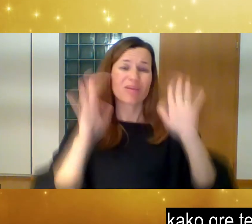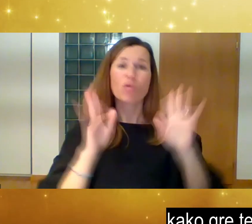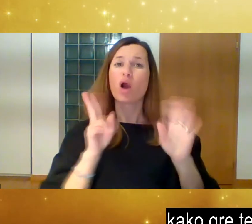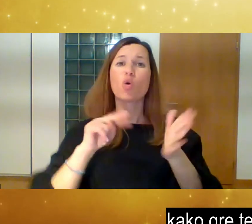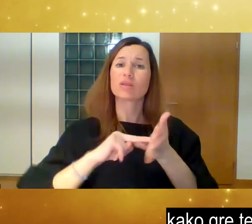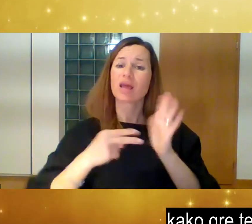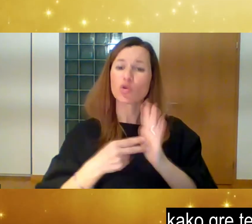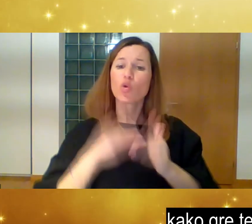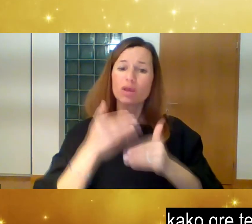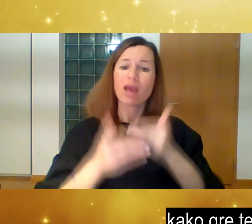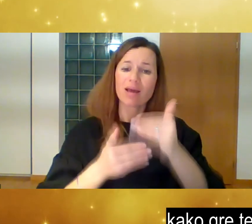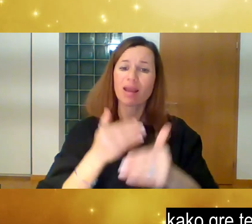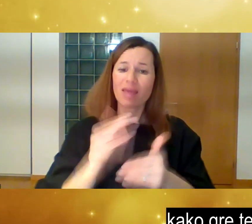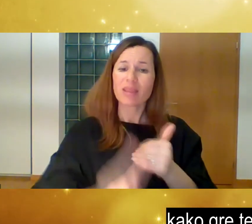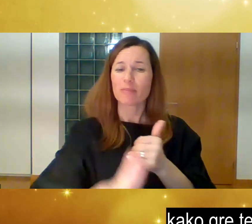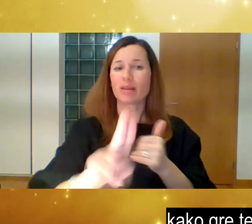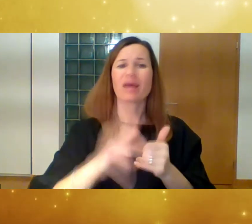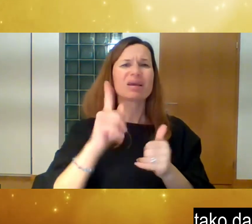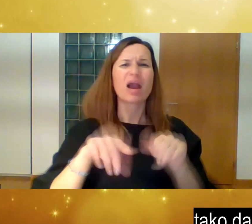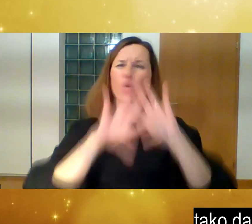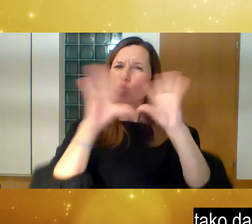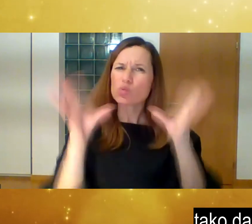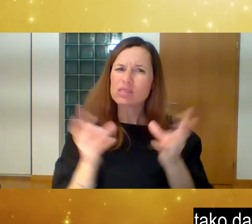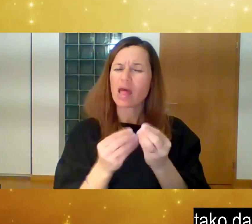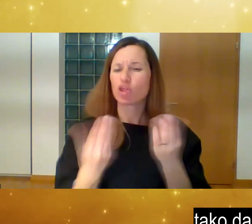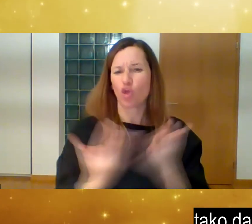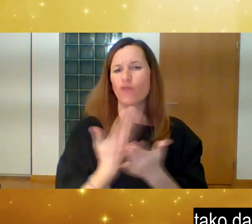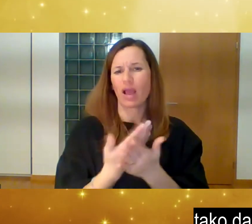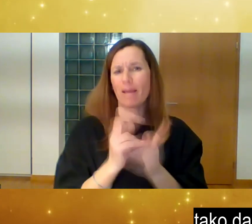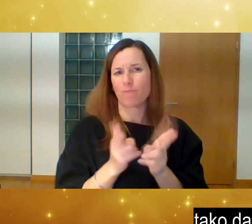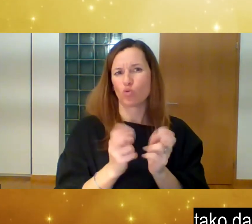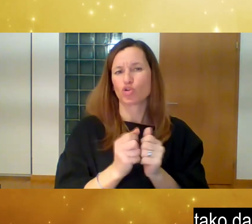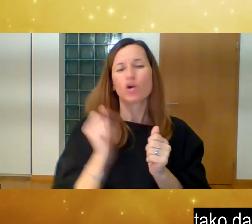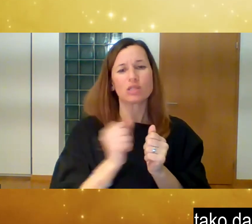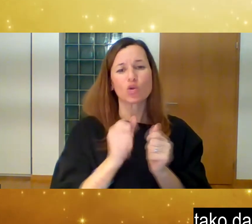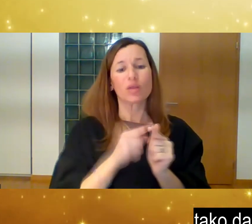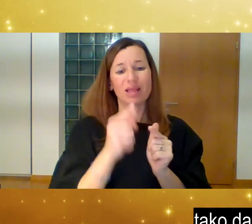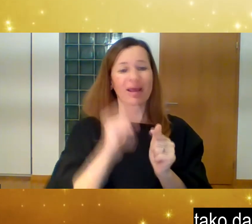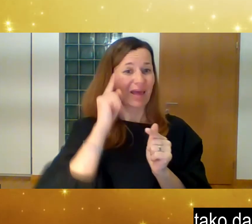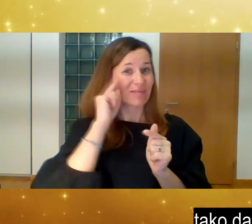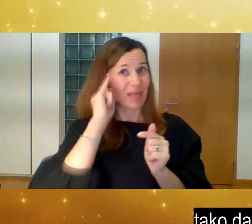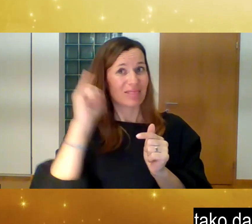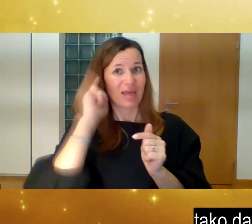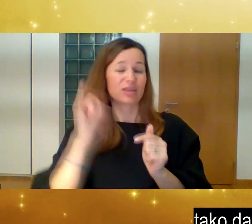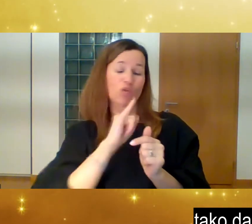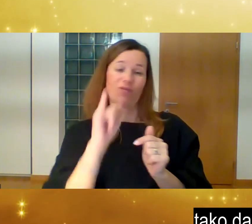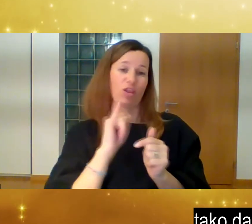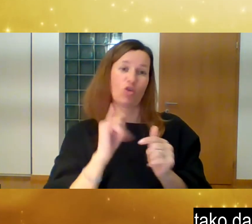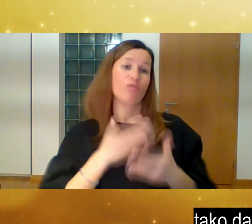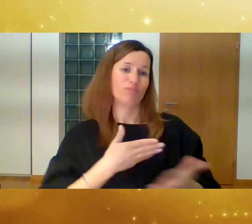tehnologija naprej, kaj vse novega je možno, tako da take ideje so vedno dobrodošle.